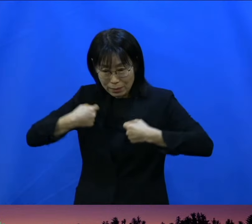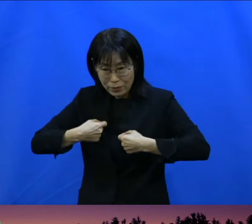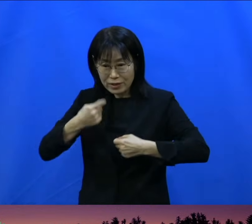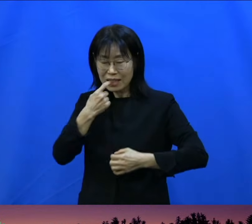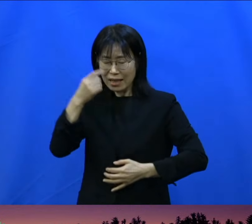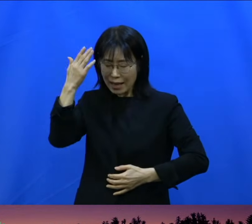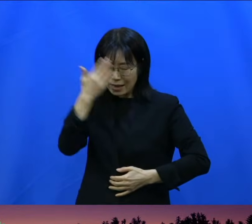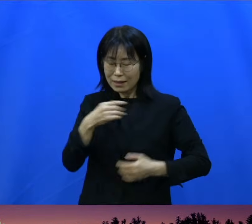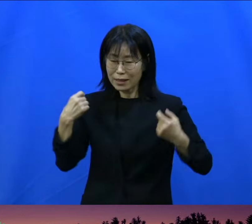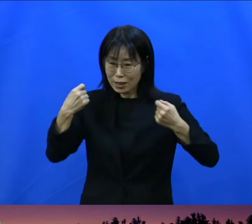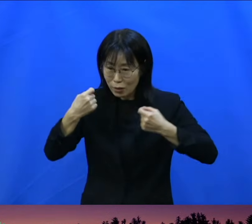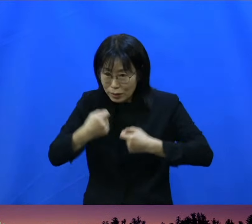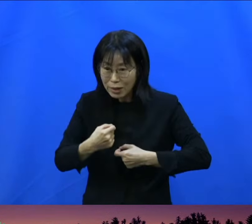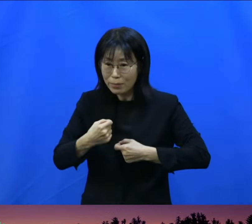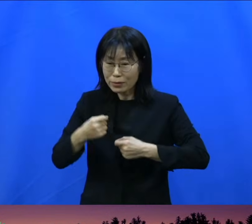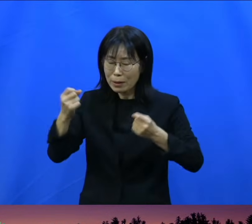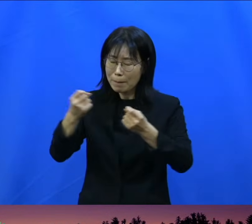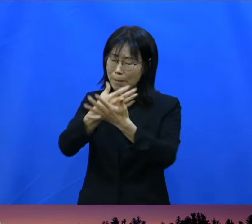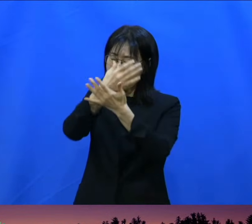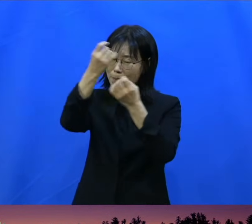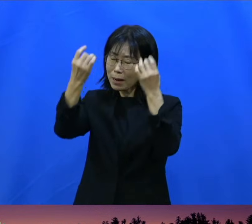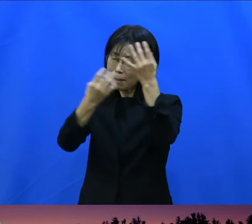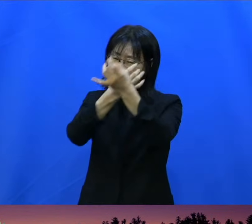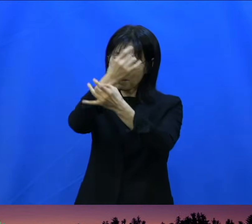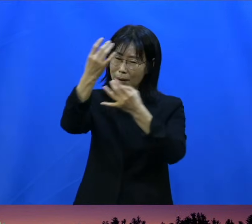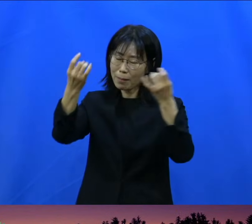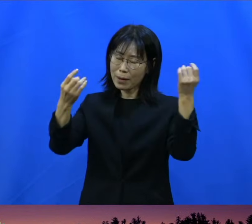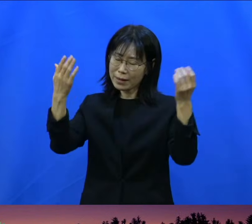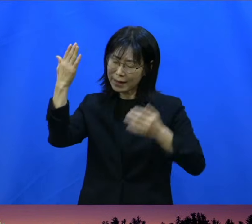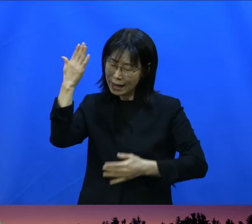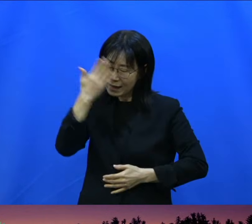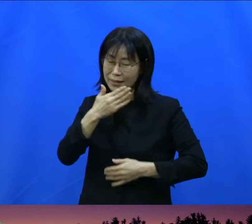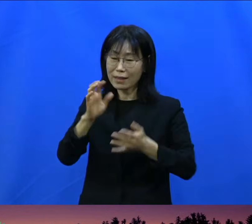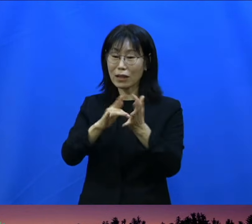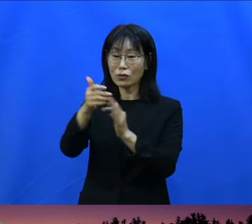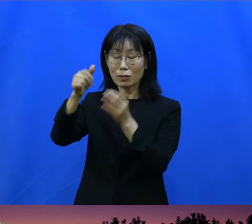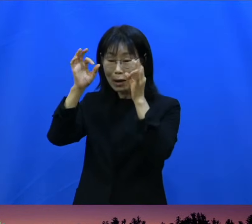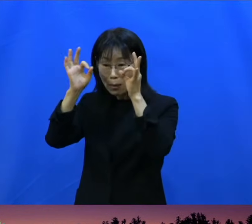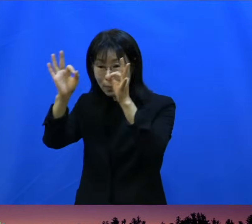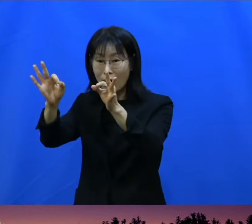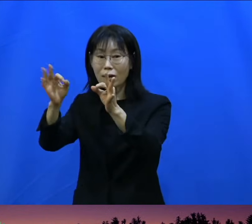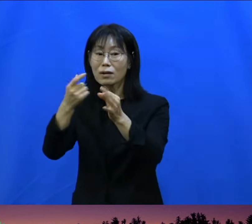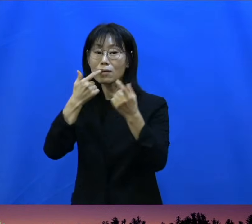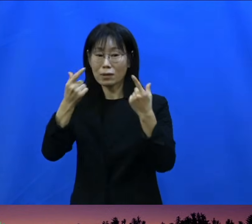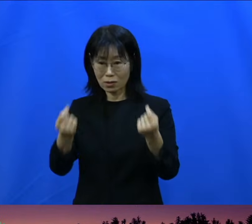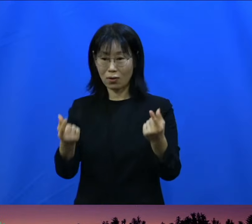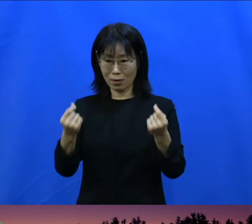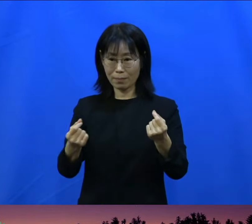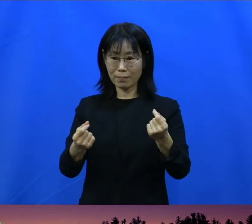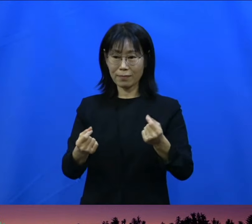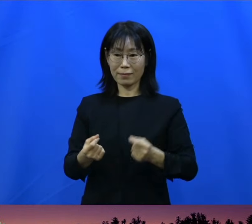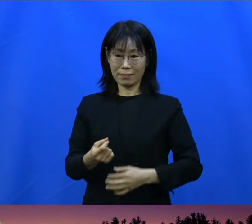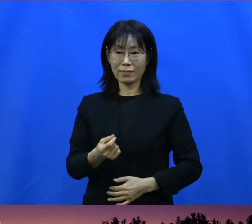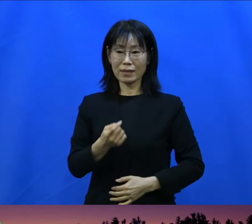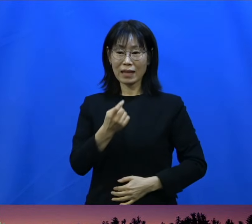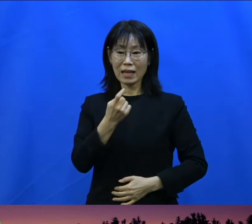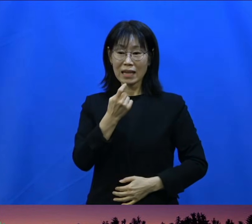우리가 얘기하지만 그 사랑이 어느 정도인지, 그분의 거룩하심이 어떤 것인지,